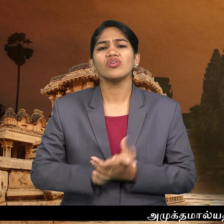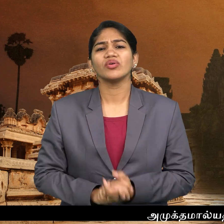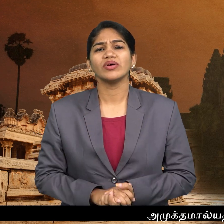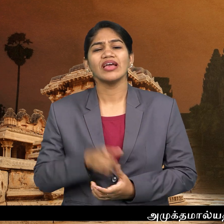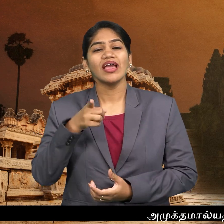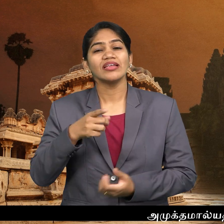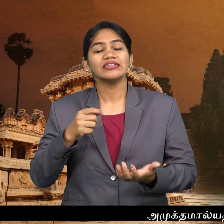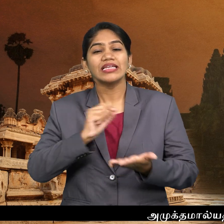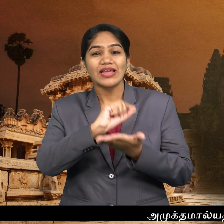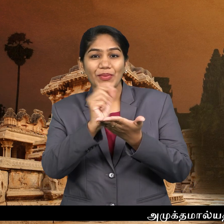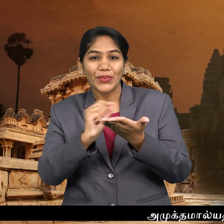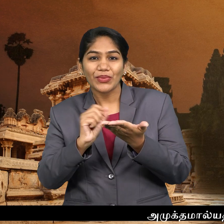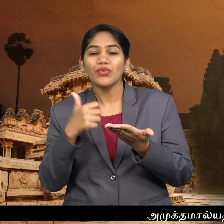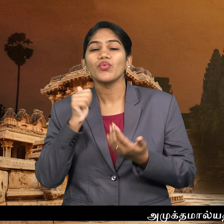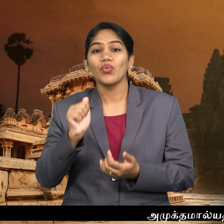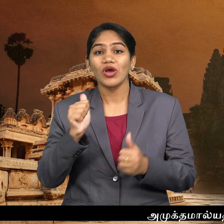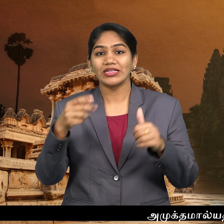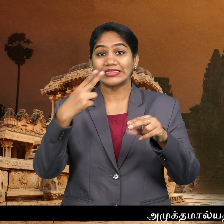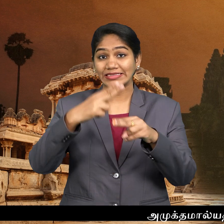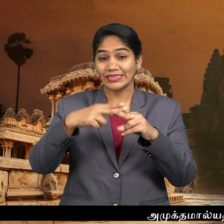அமுக்தமால்யதாவை எழுதினார்.